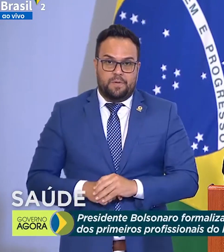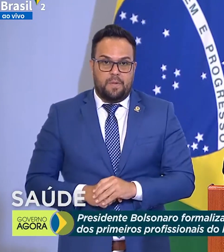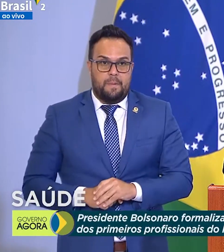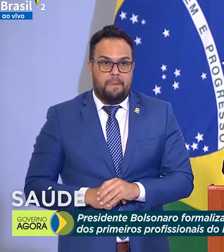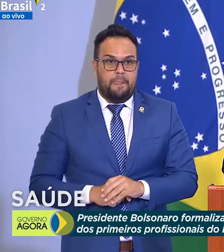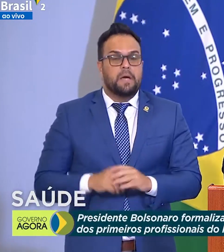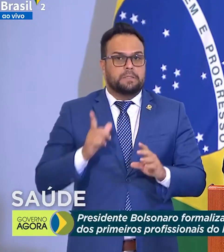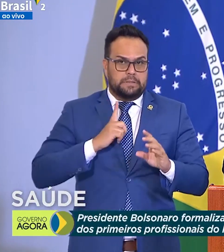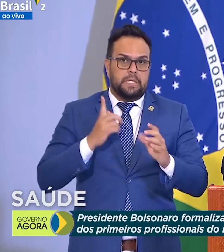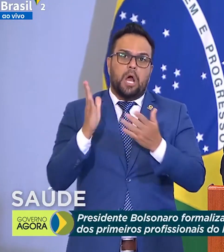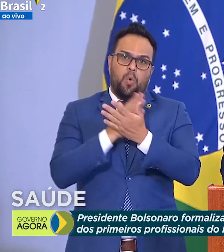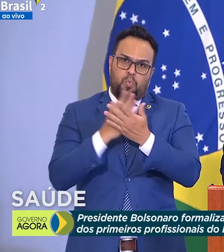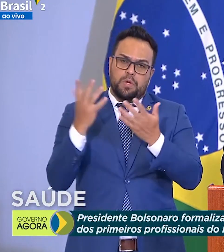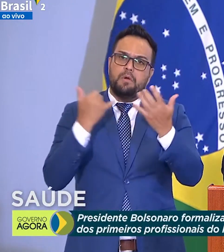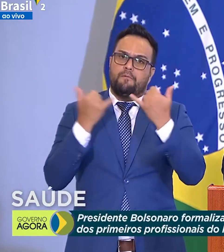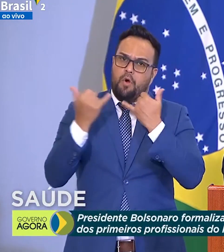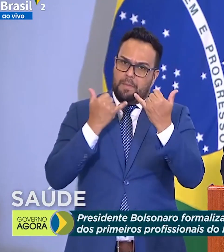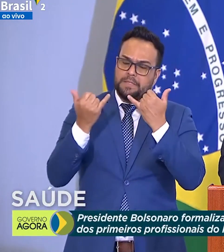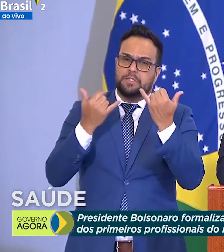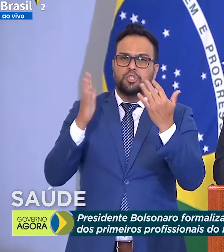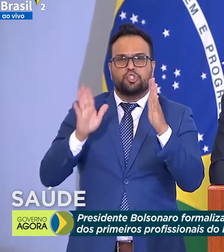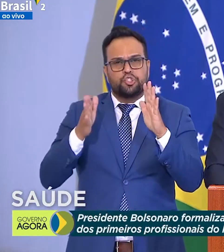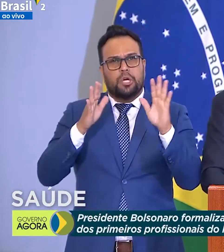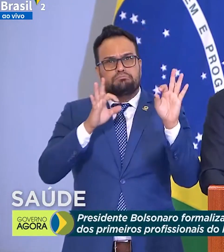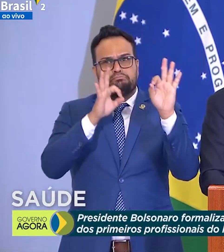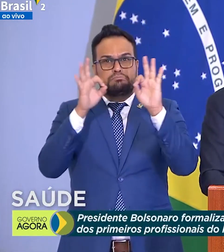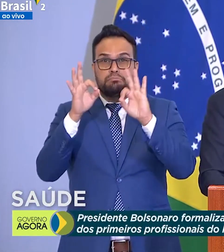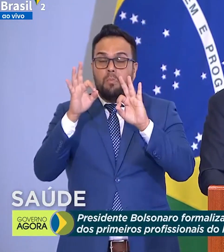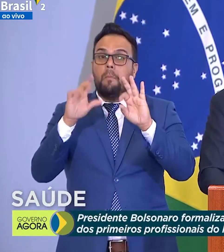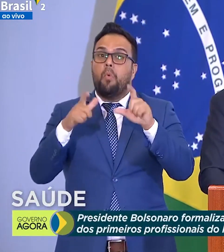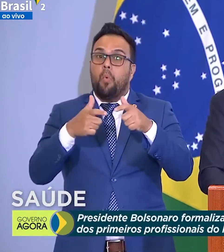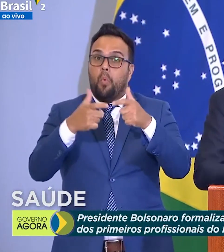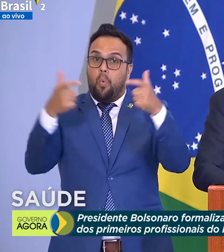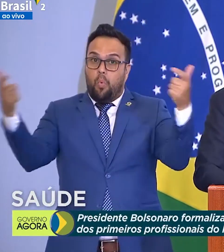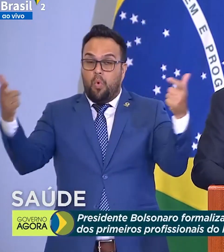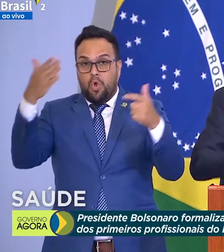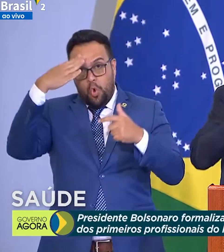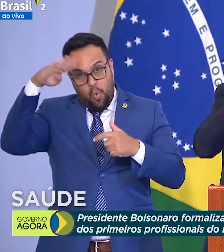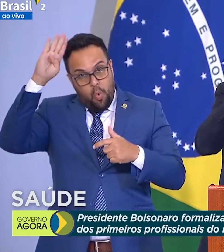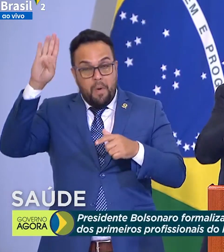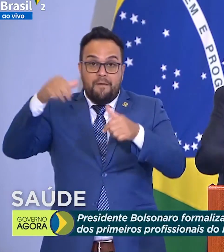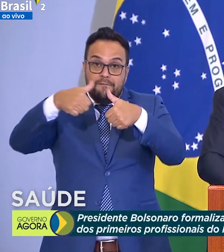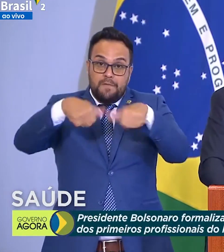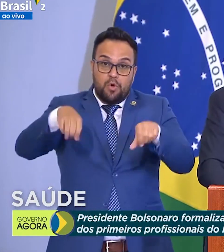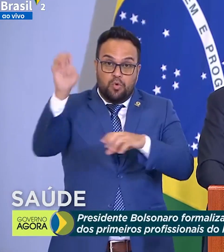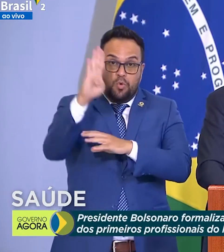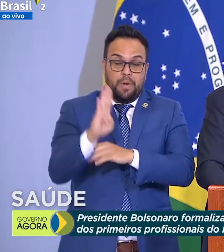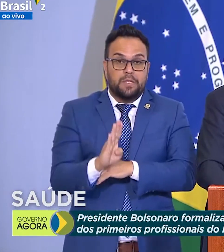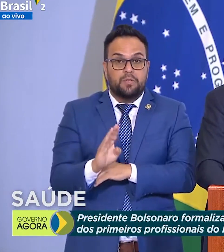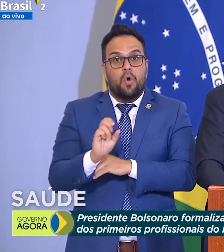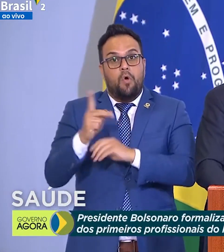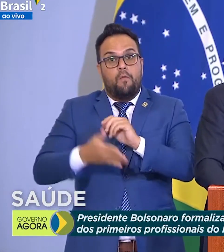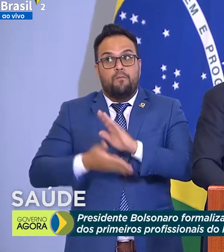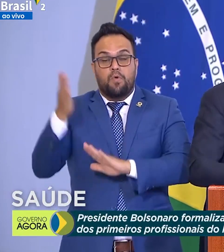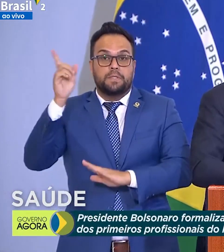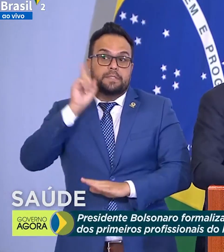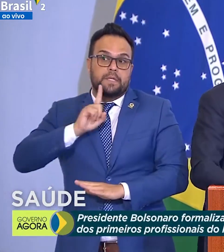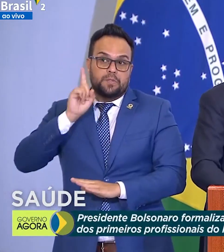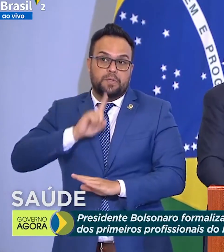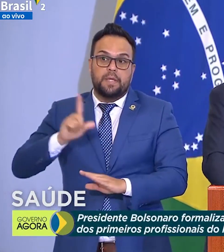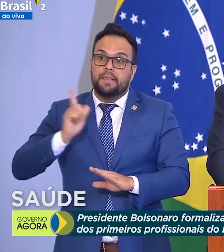temos informações, acompanhamos, muitos desses cubanos ficaram no Brasil, depois foram para os Estados Unidos e têm